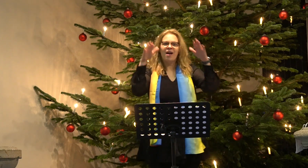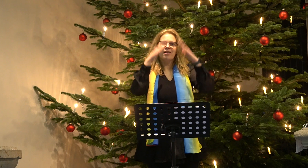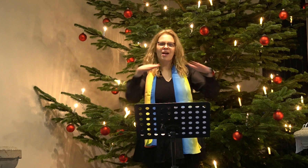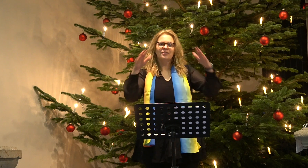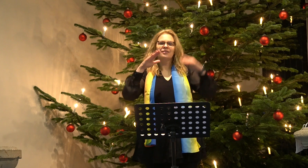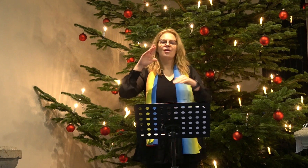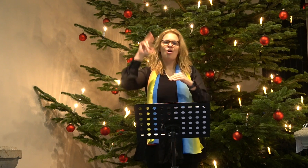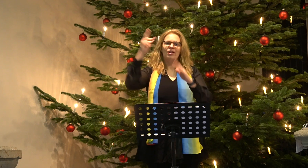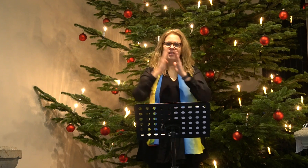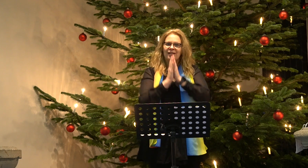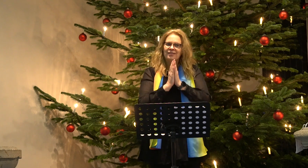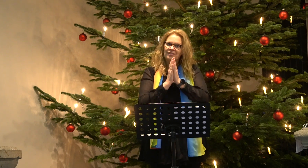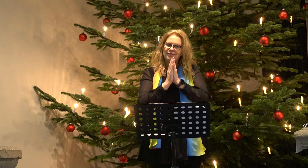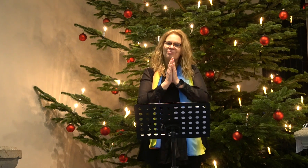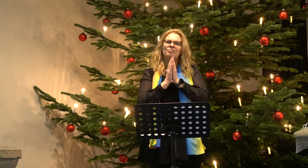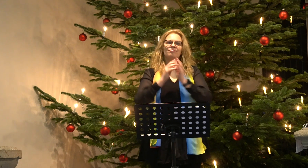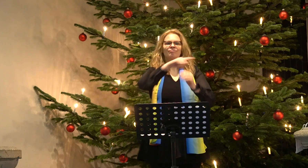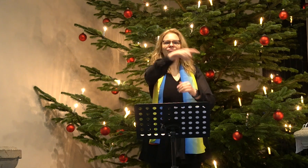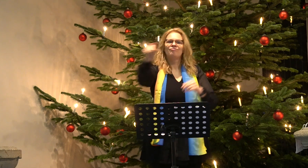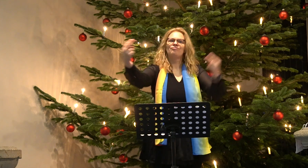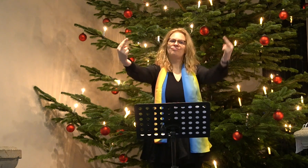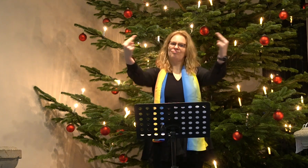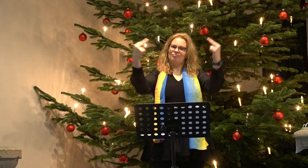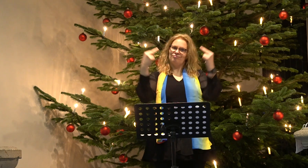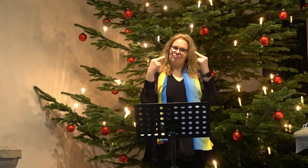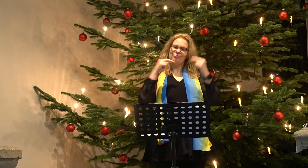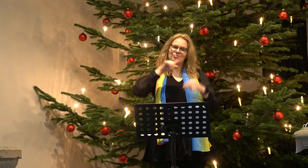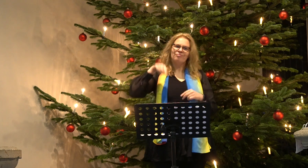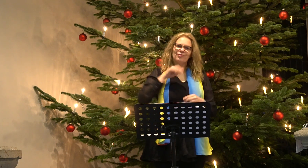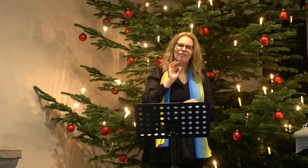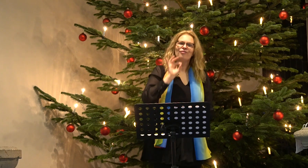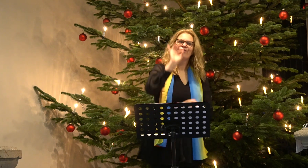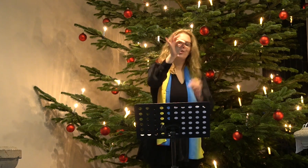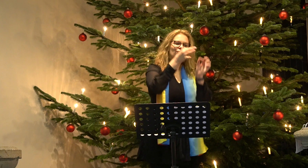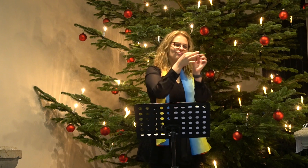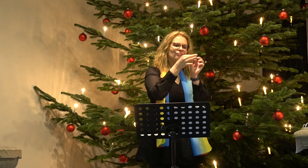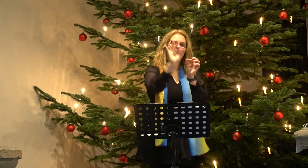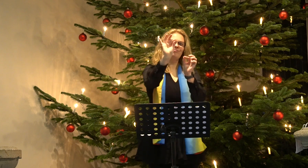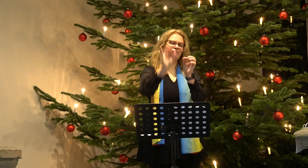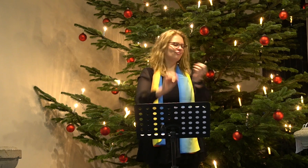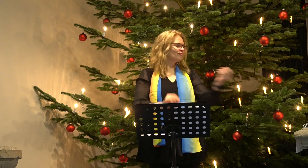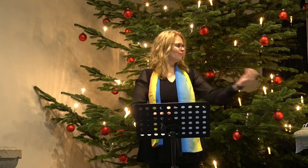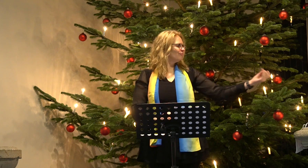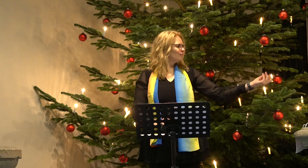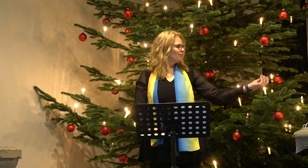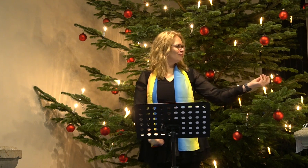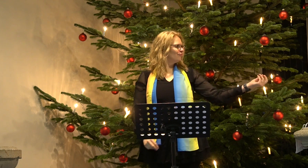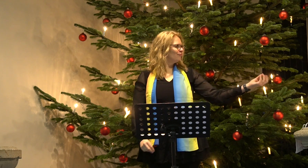Wir zünden heute ein Licht für alle Gottesdienstbesucher an, die diesen Weihnachtsgottesdienst